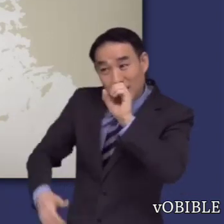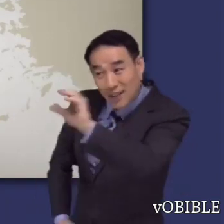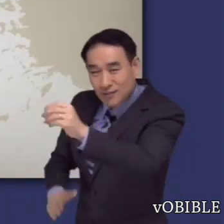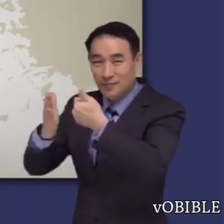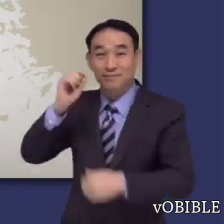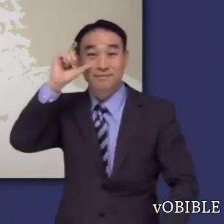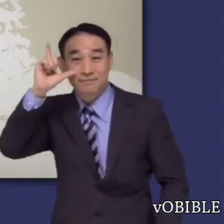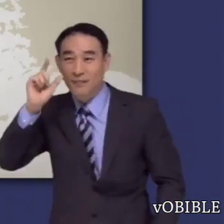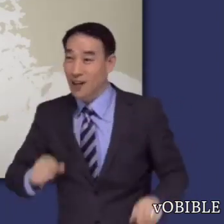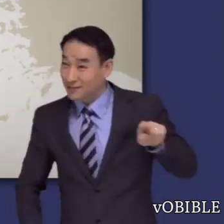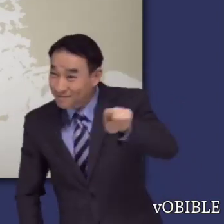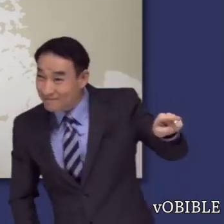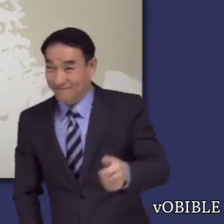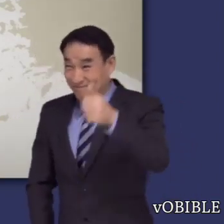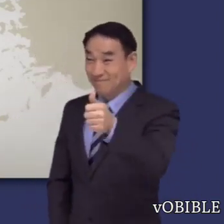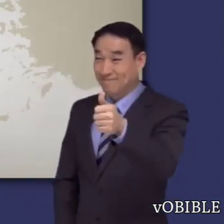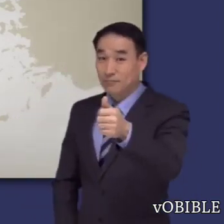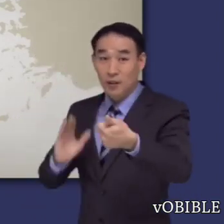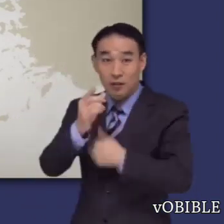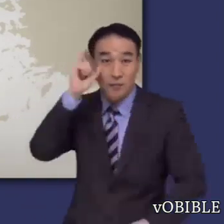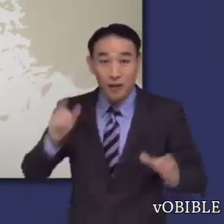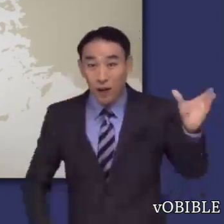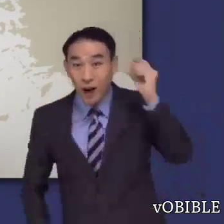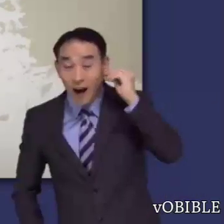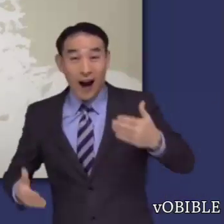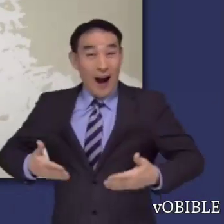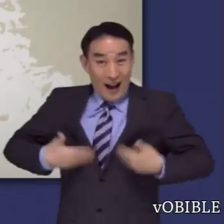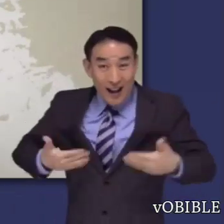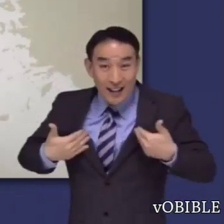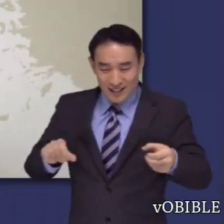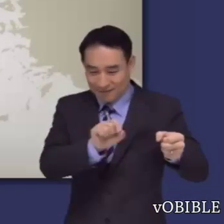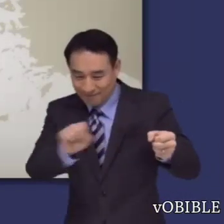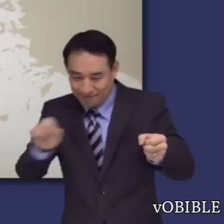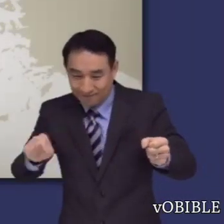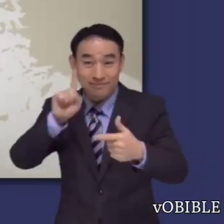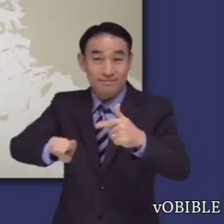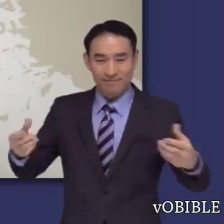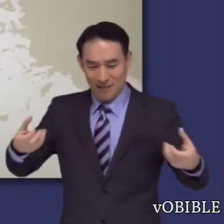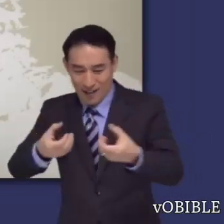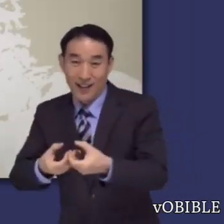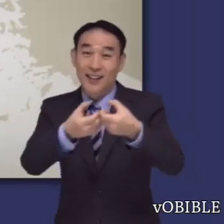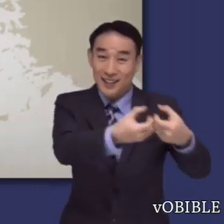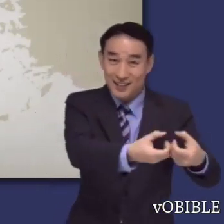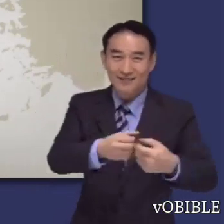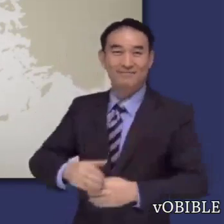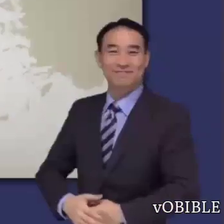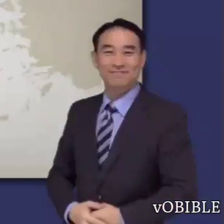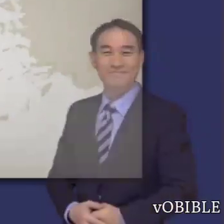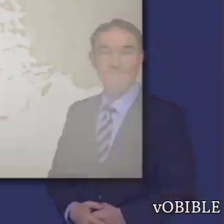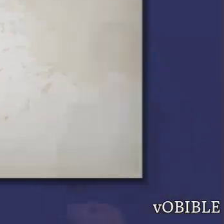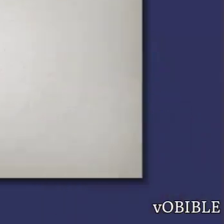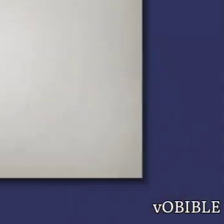会面，告诉他有关那里的消息。保罗听到之后感到很欣慰，再次写信给哥林多会